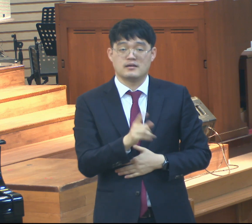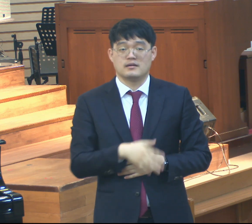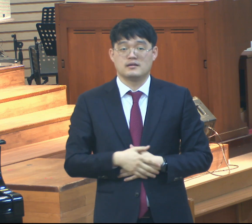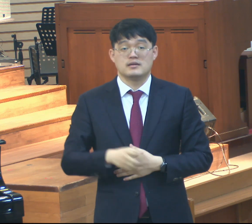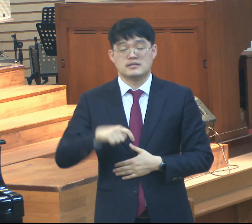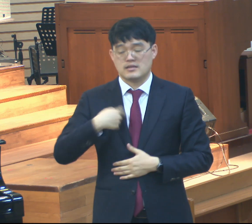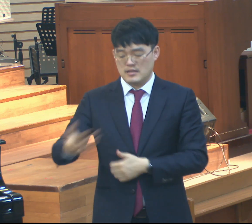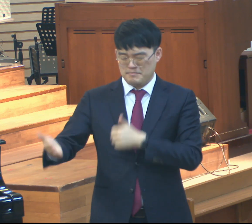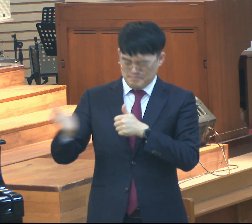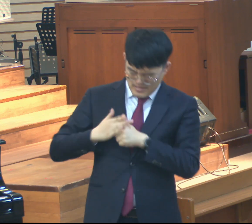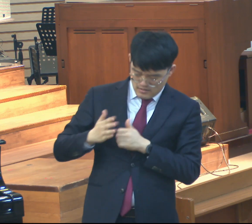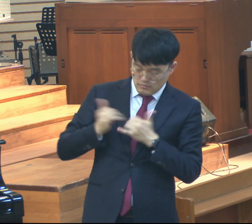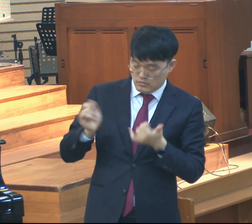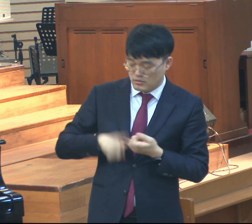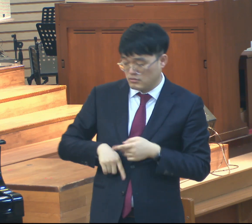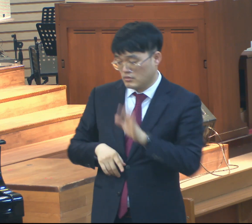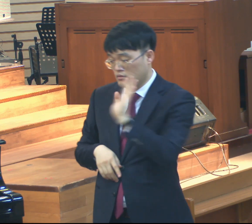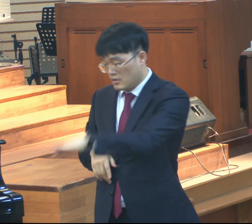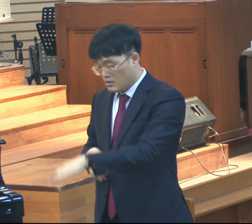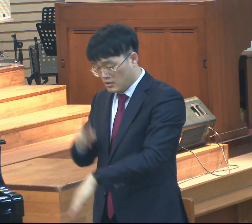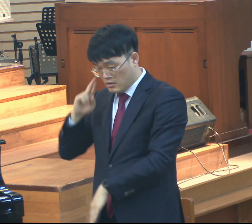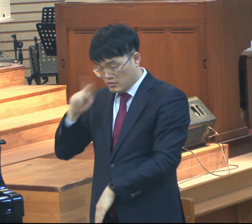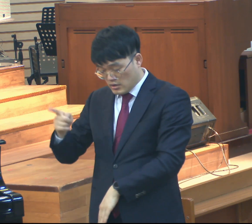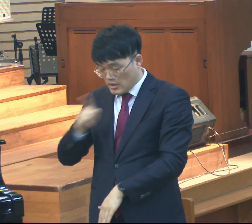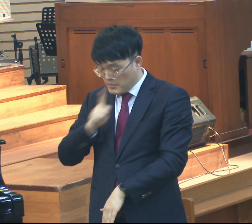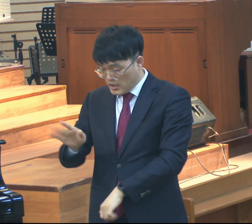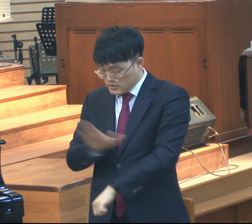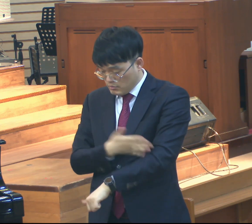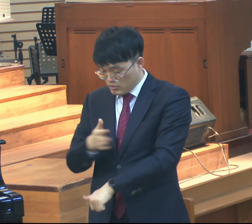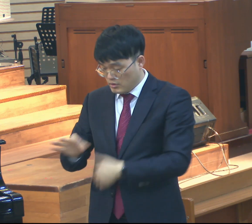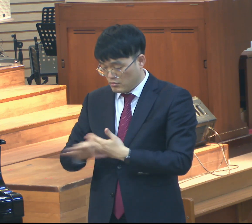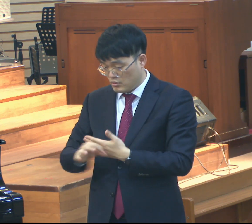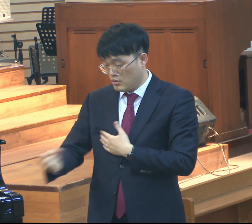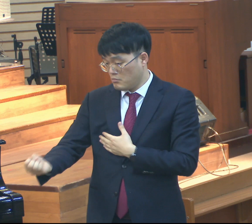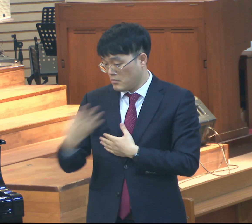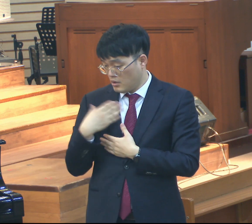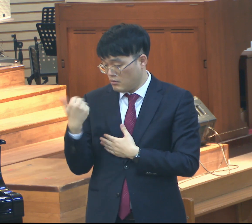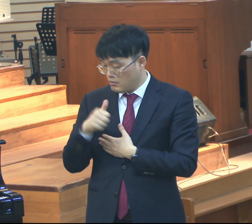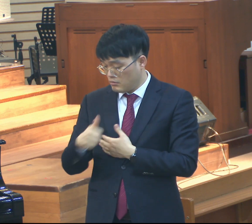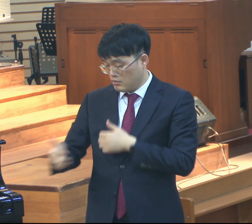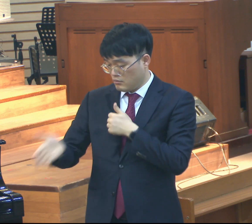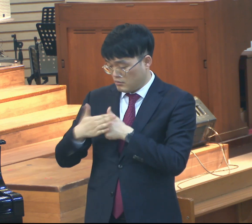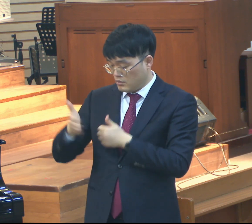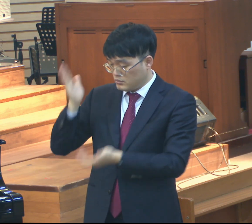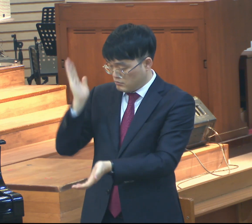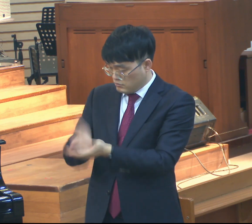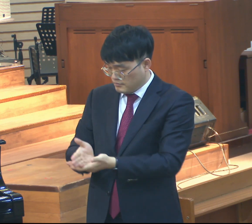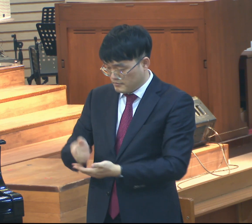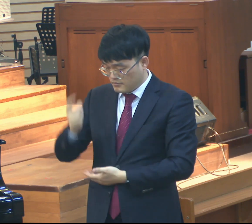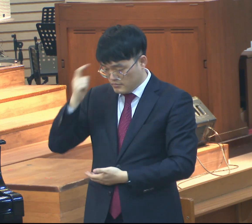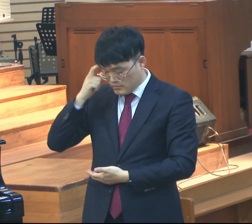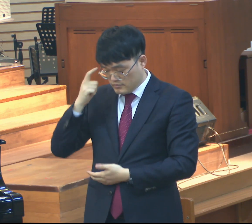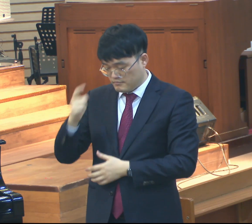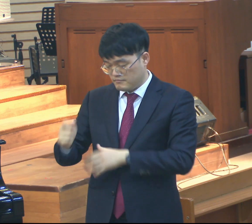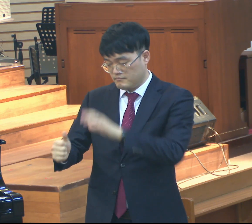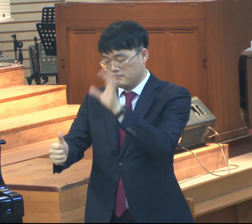사람에게도 말합니다. 틀린 부분이 있으면 말을 먼저 하고 폭력 행사하는 것은 안 된다라고 따끔하게 말씀을 하셨던